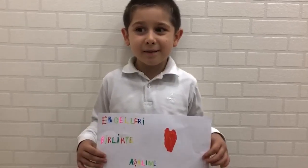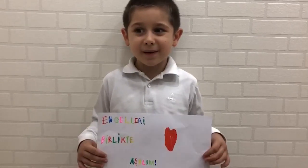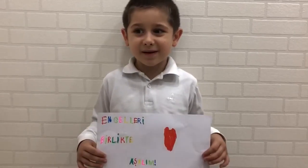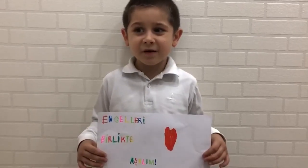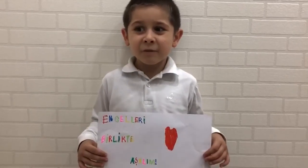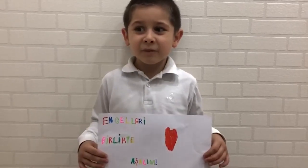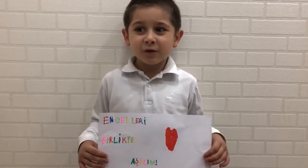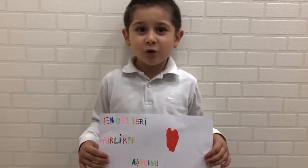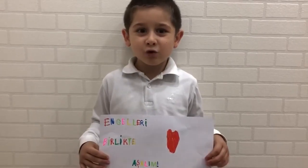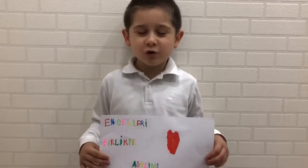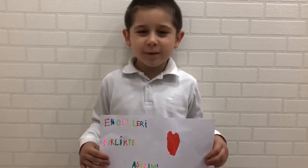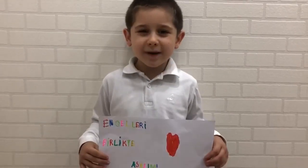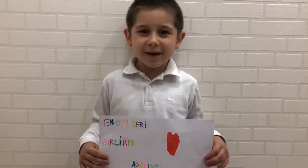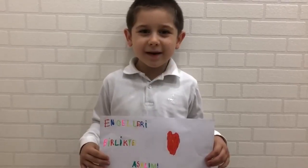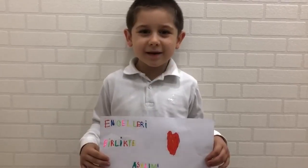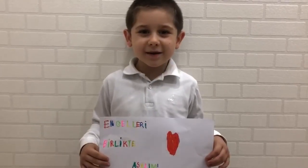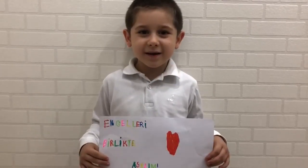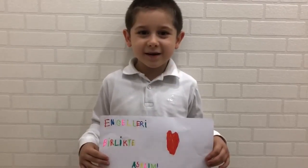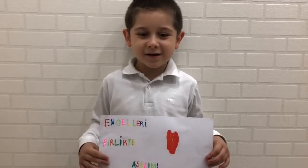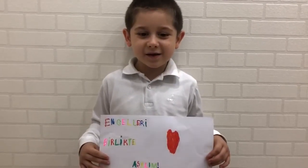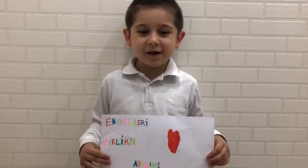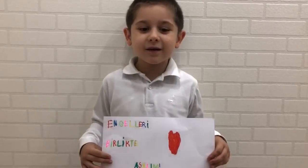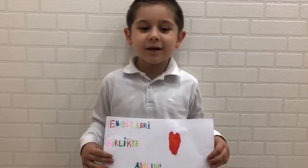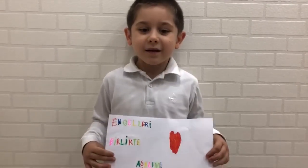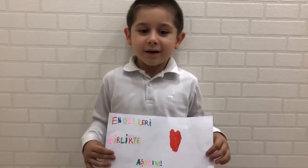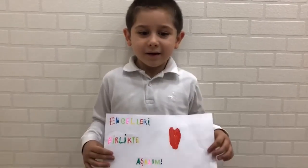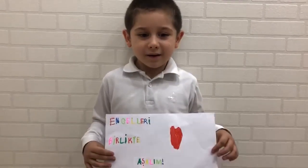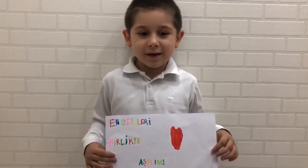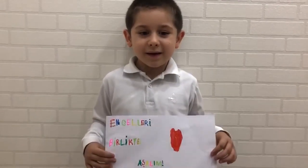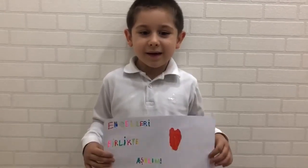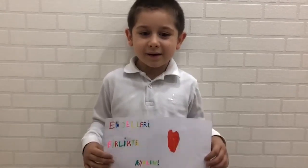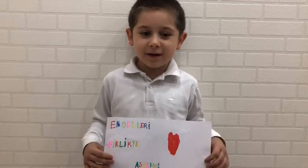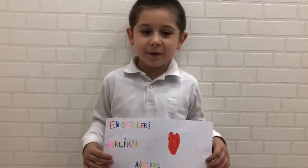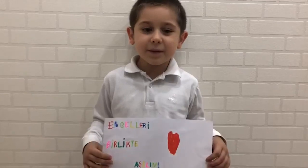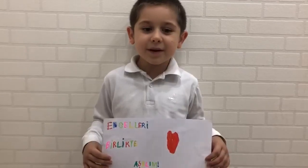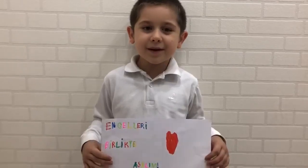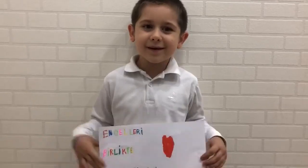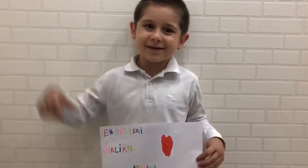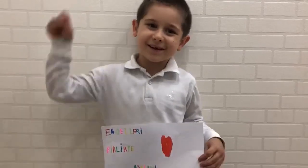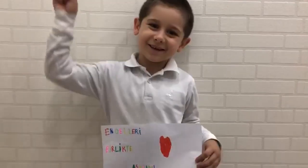gelmez. Güçlü bir gelecek için engelleri birlikte aşalım.